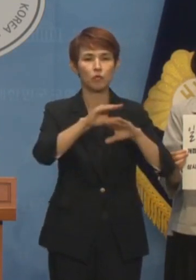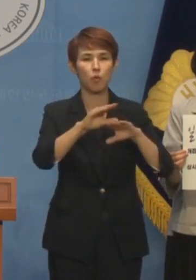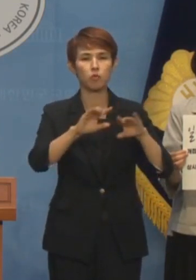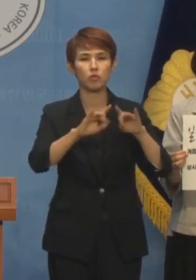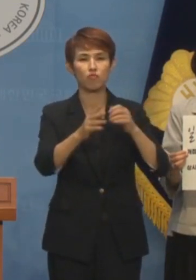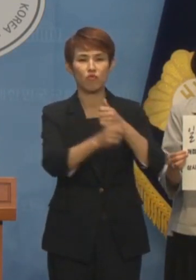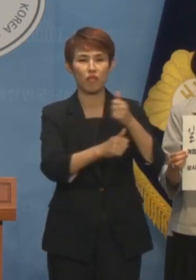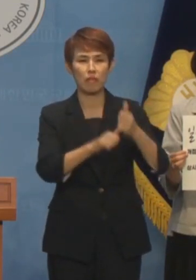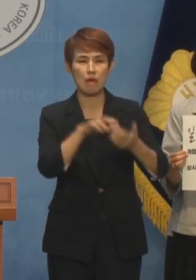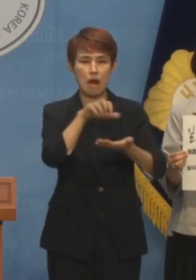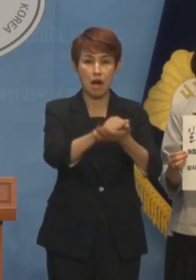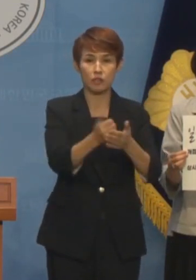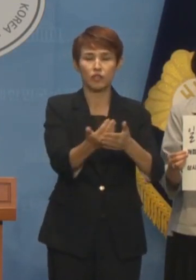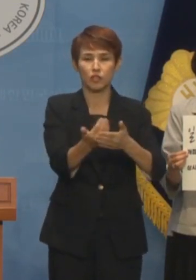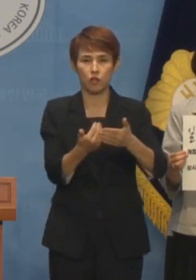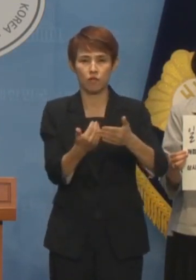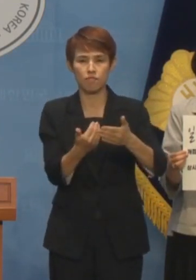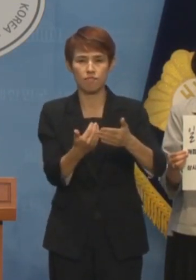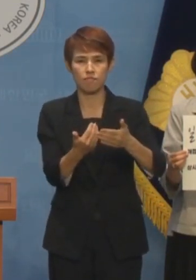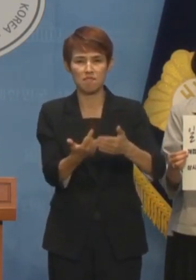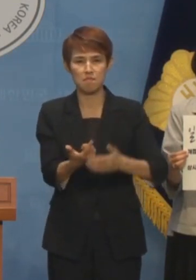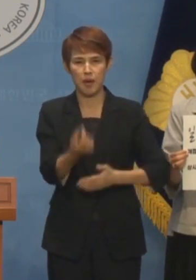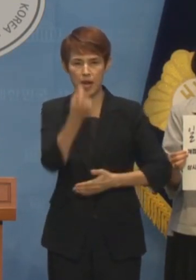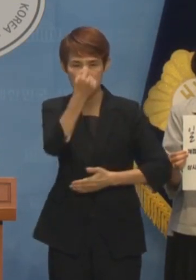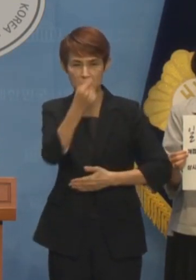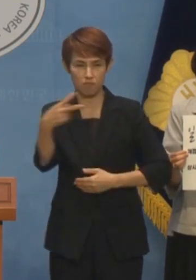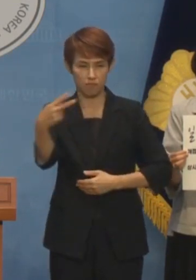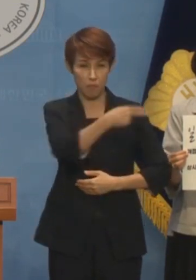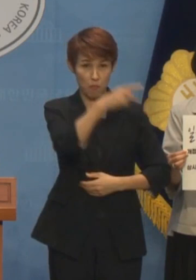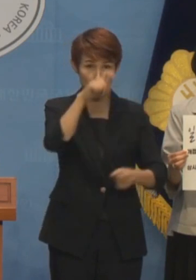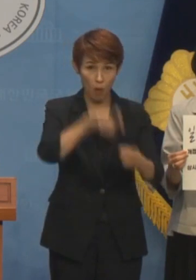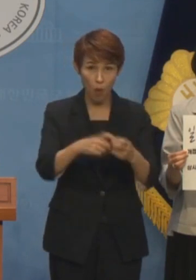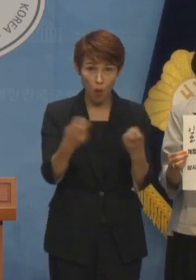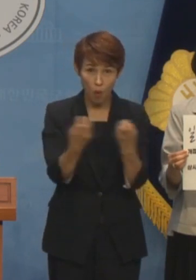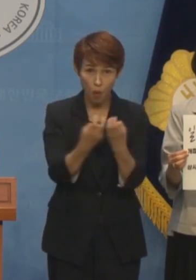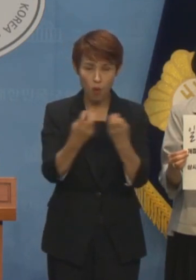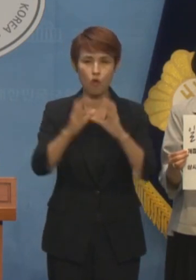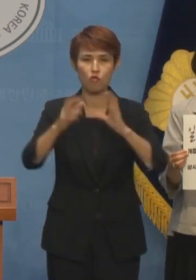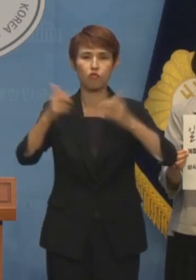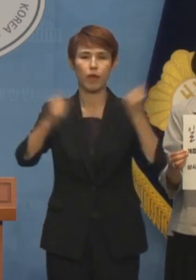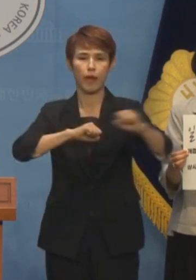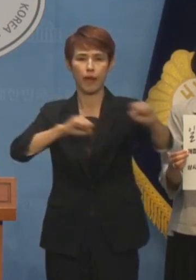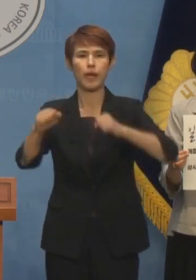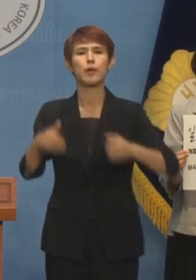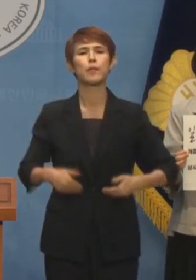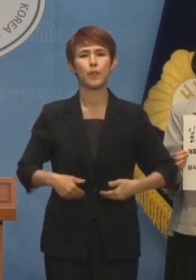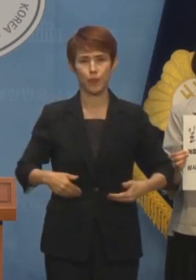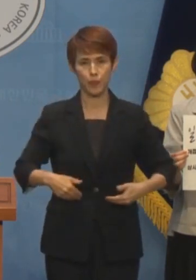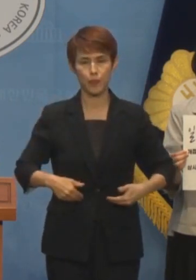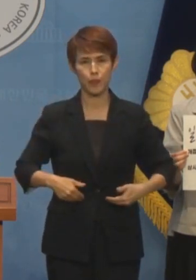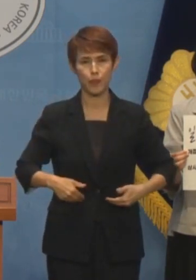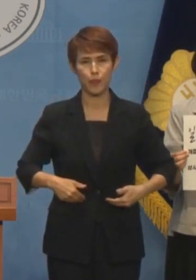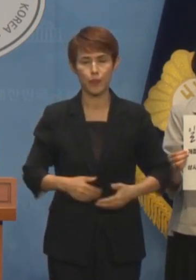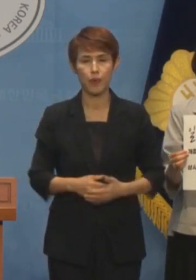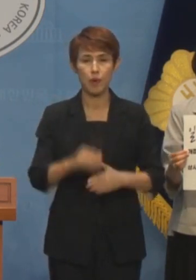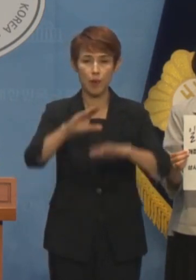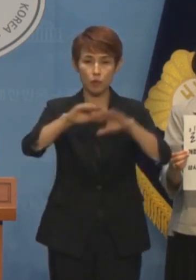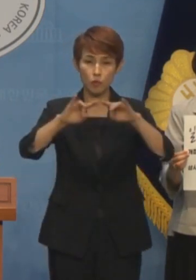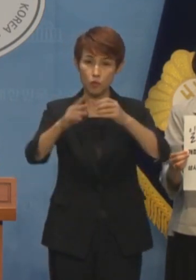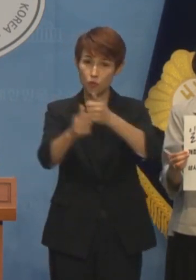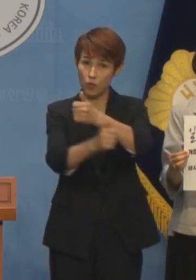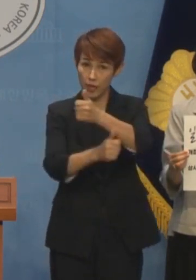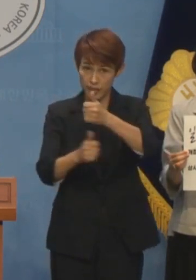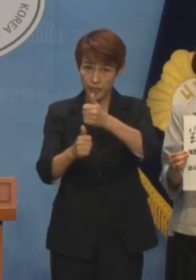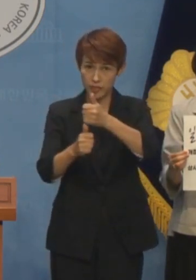장악하기 전에 그 맥을 끊어내려면 우리 국회가 할 일을 해야 합니다.